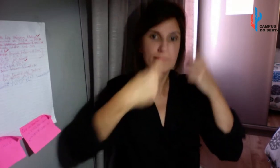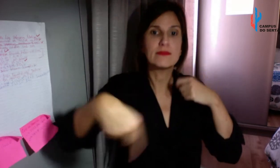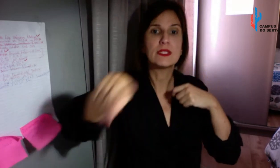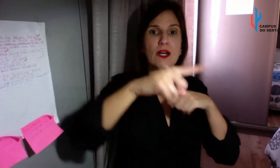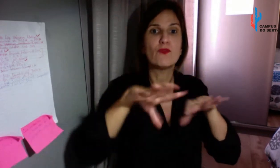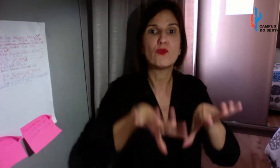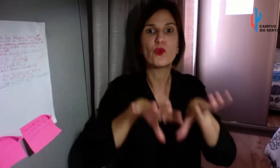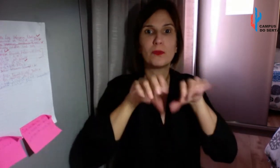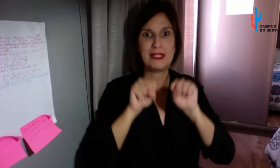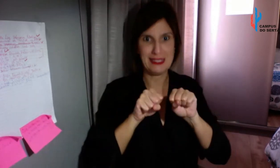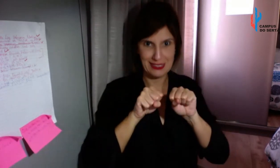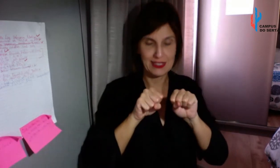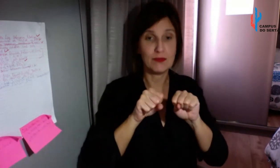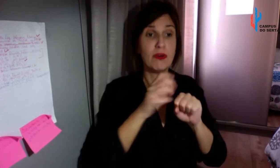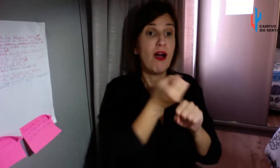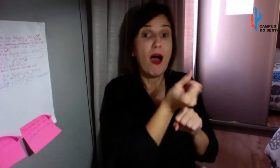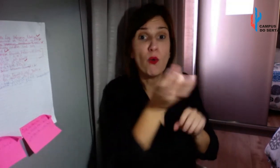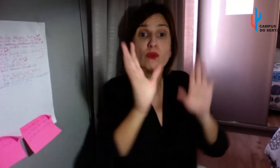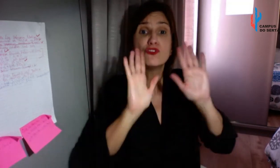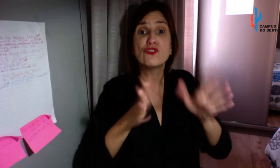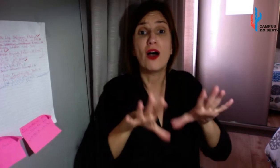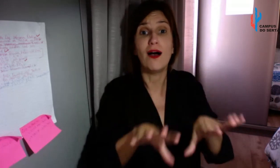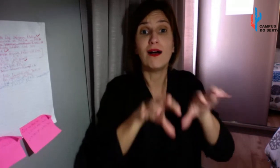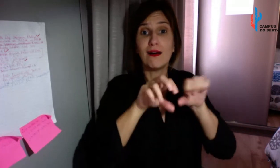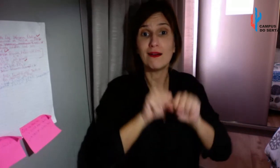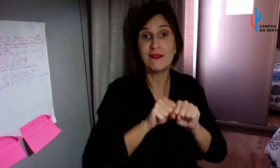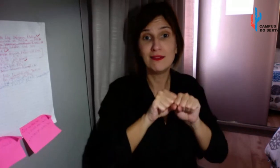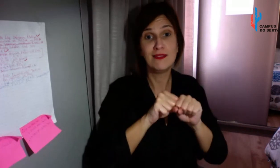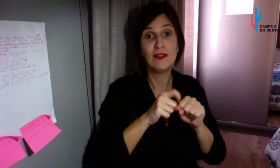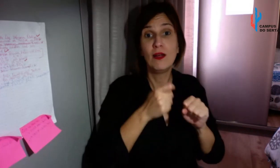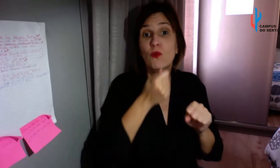Bem, a diretora Crisiane